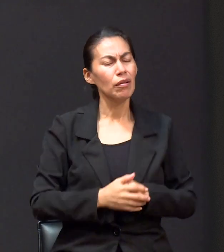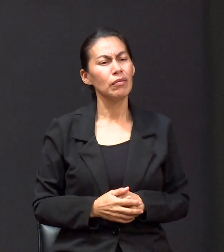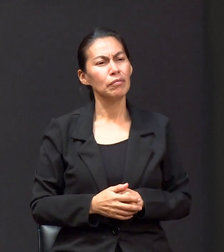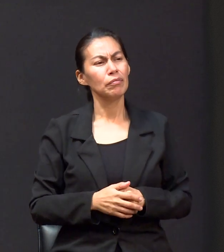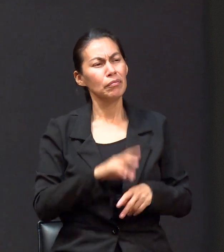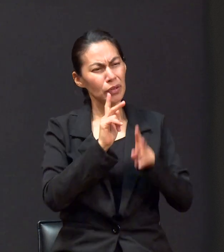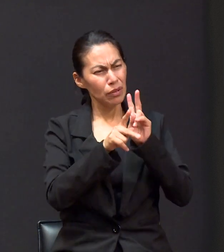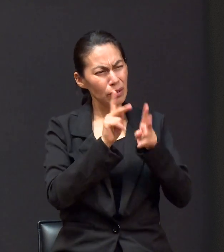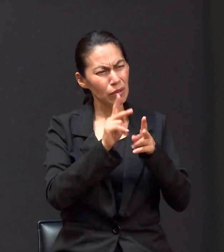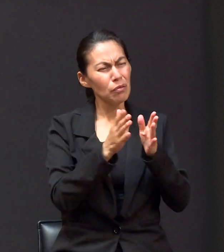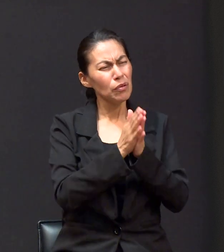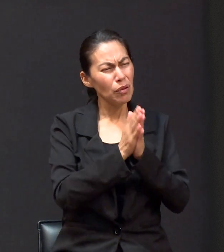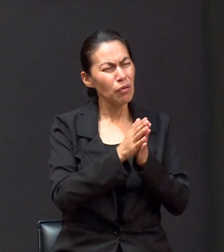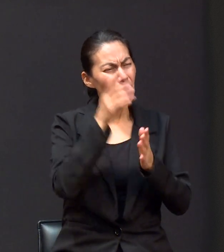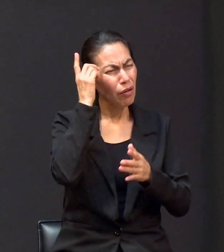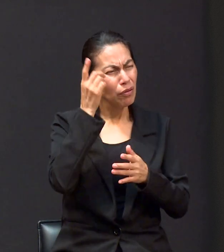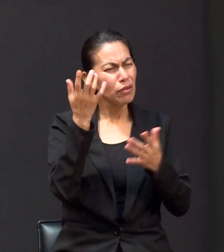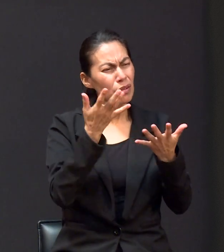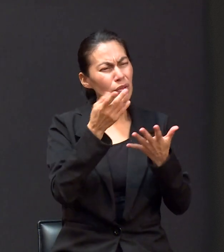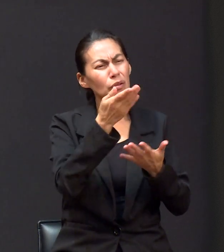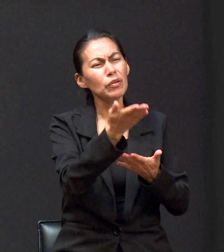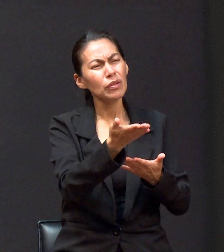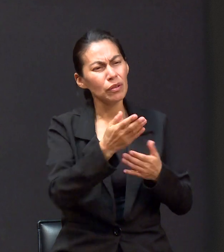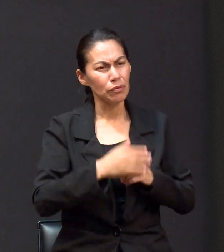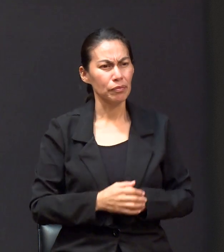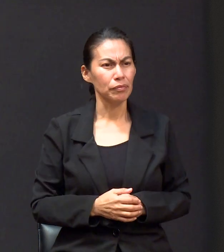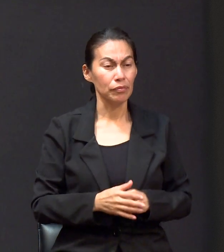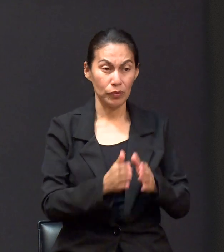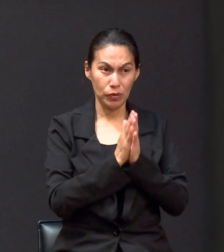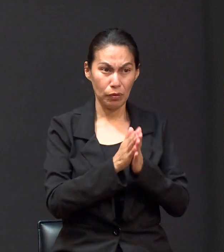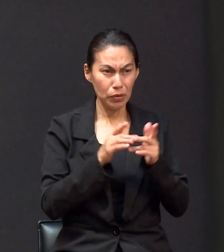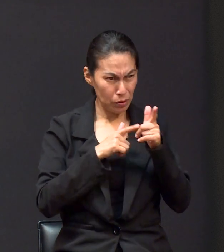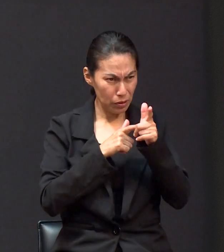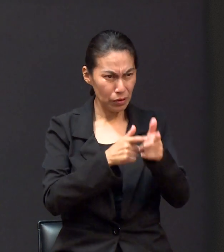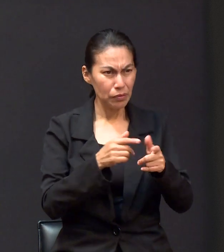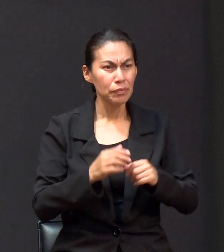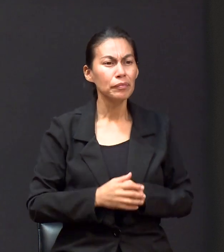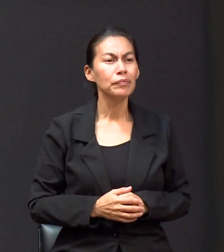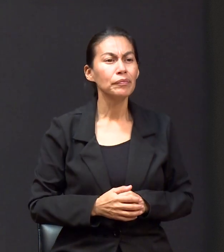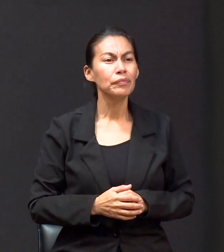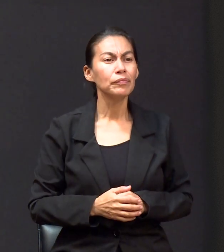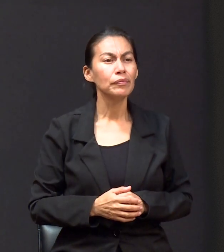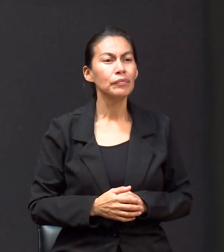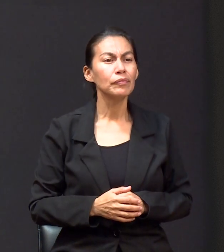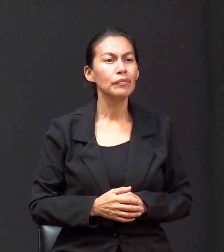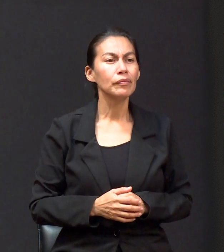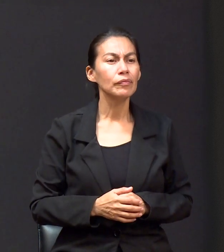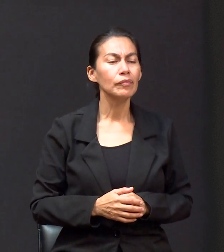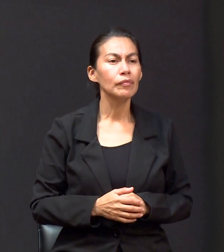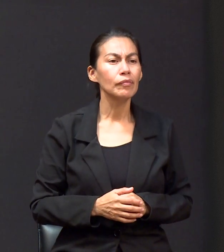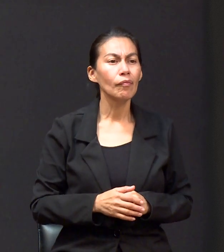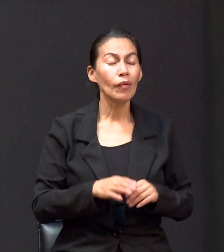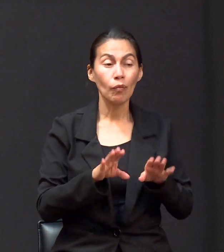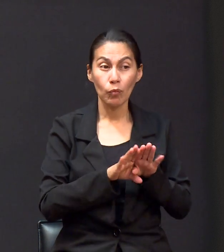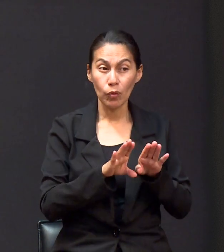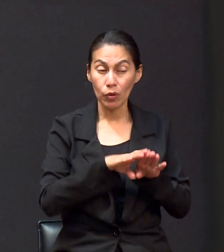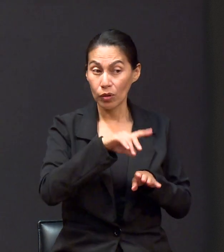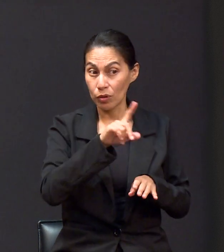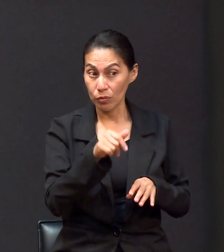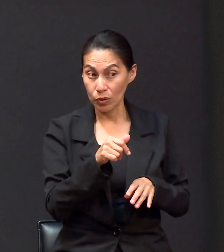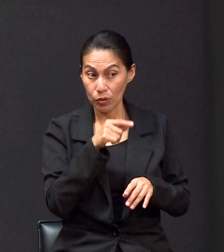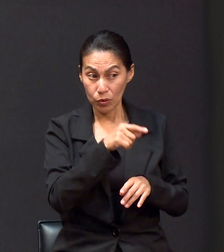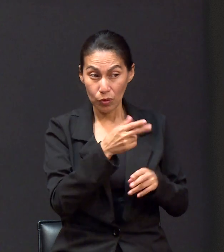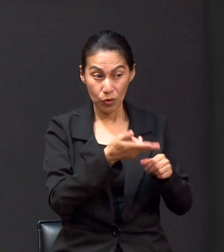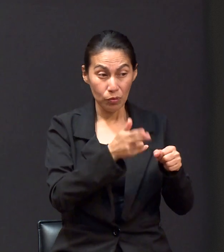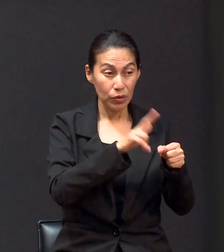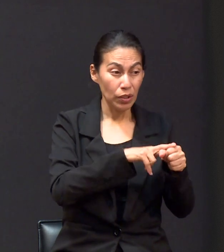ayudado. Cuéntanos de esas grandes cosas que Dios hace contigo. Síguenos contando de cómo después de ir